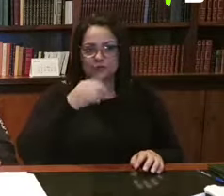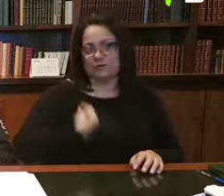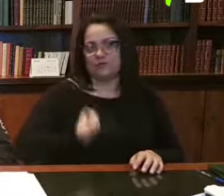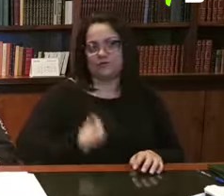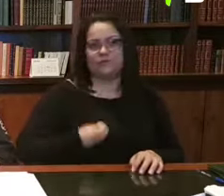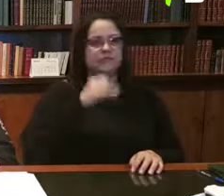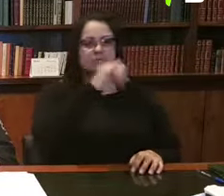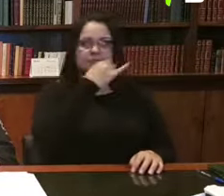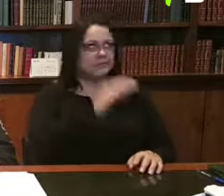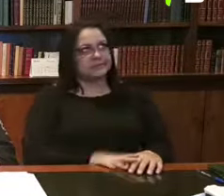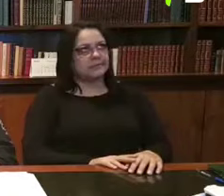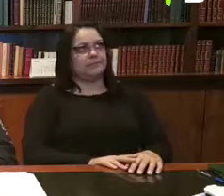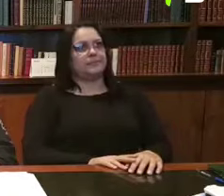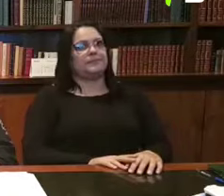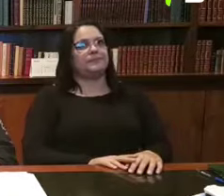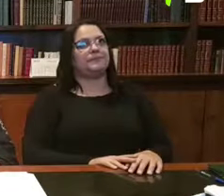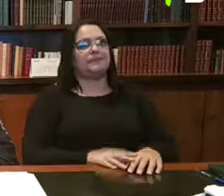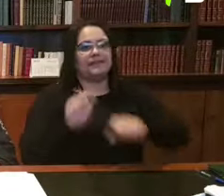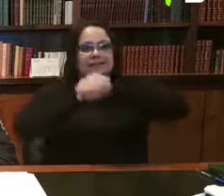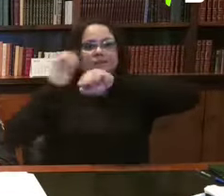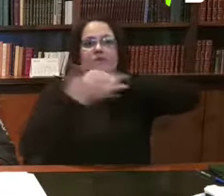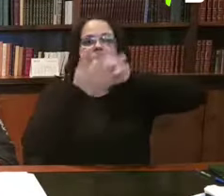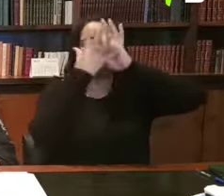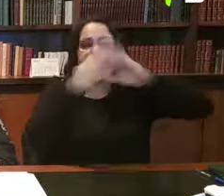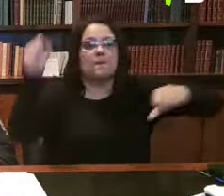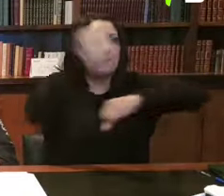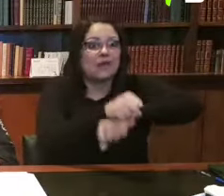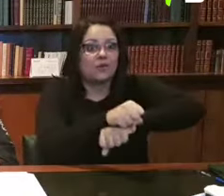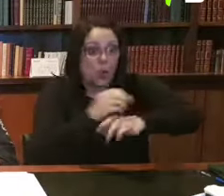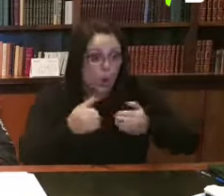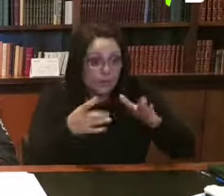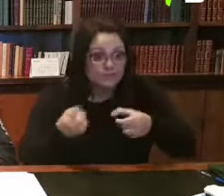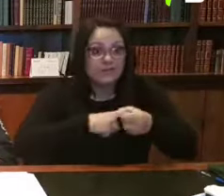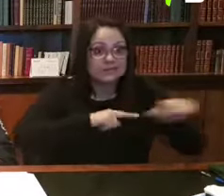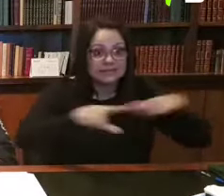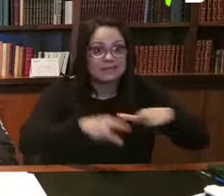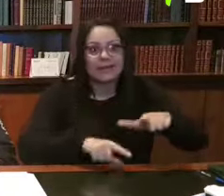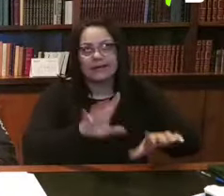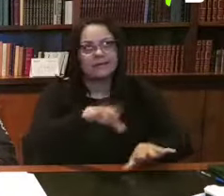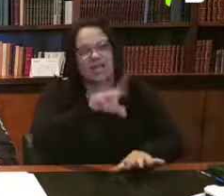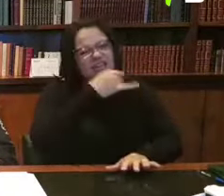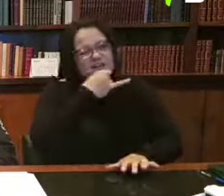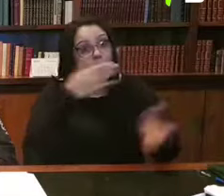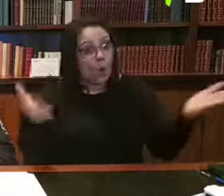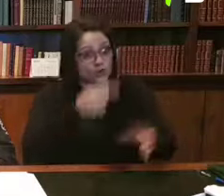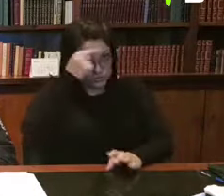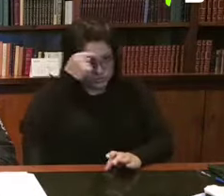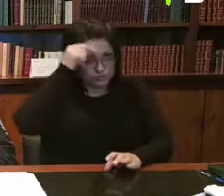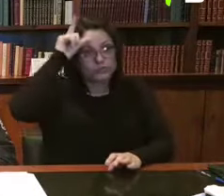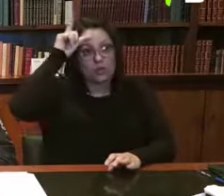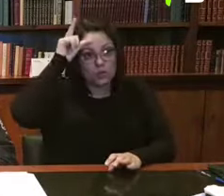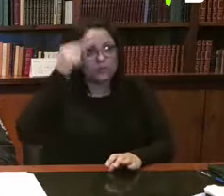rapidamente nós começamos a trabalhar de poder um bom exemplo hoje hoje eu fiquei sabendo por exemplo mas